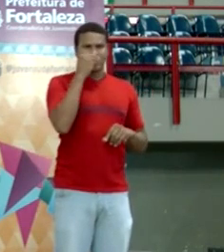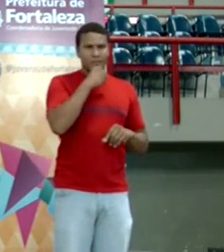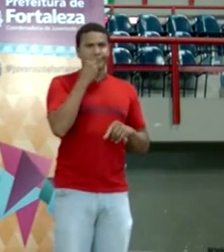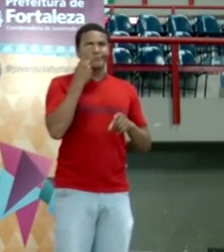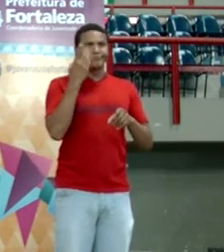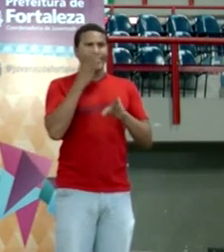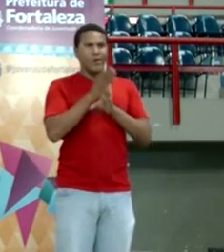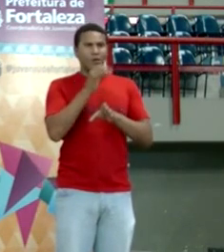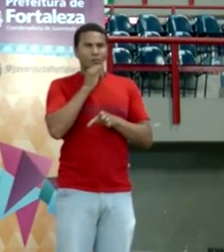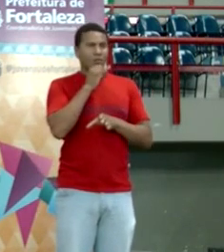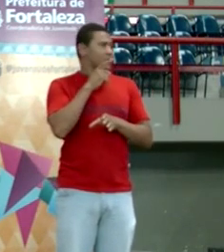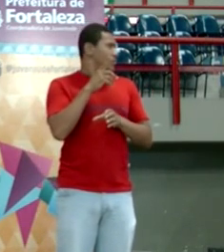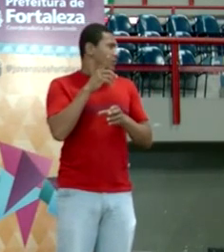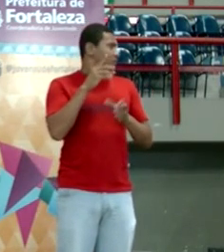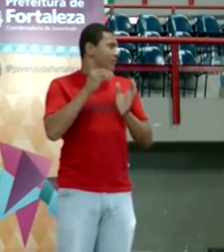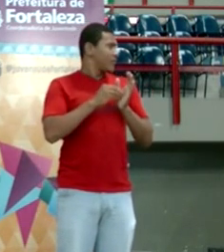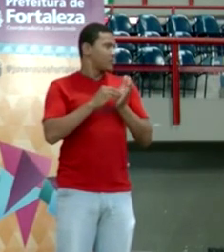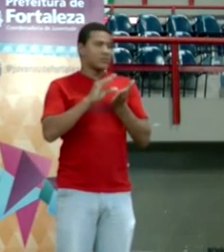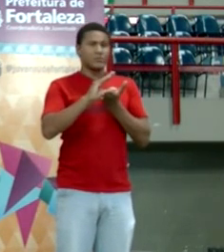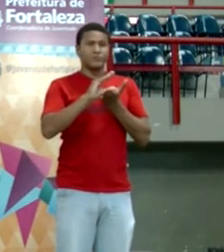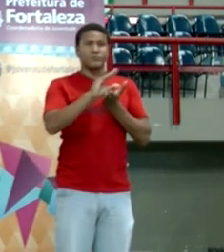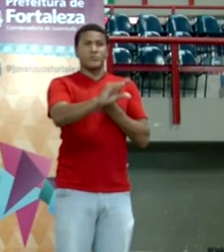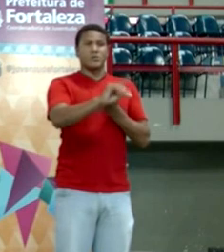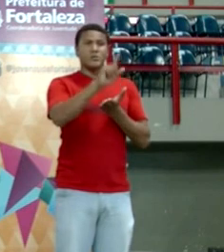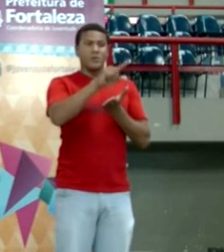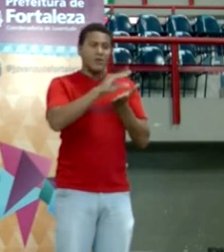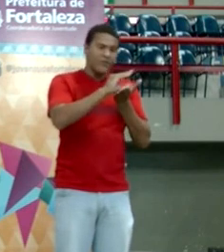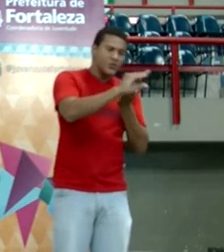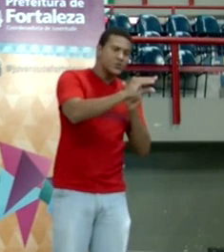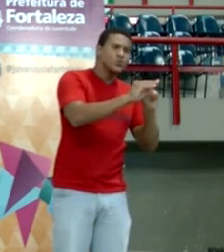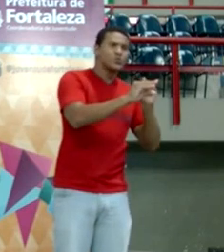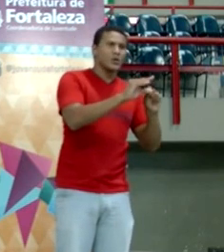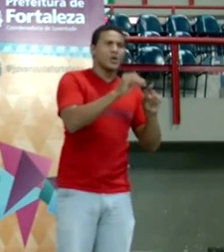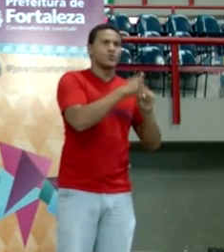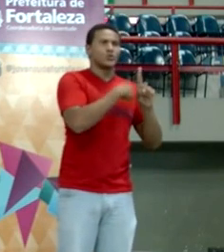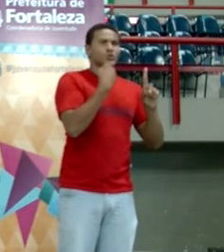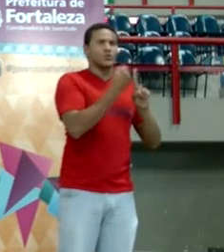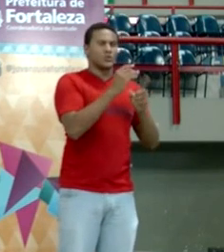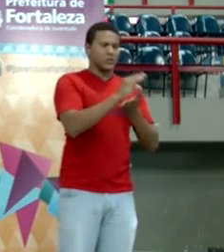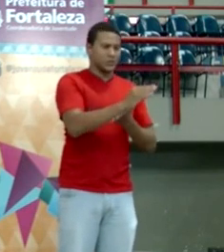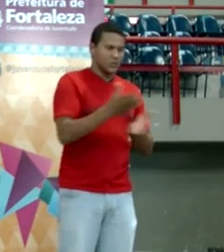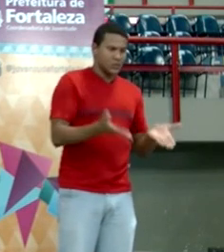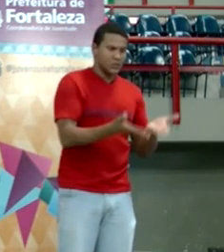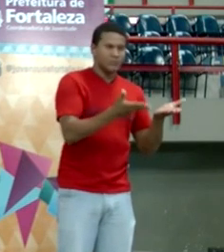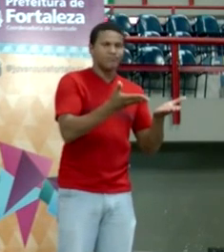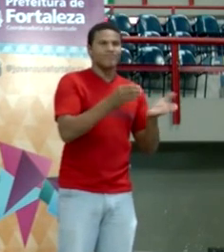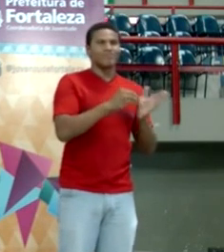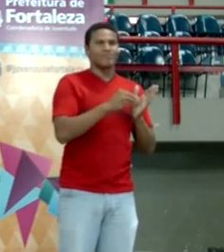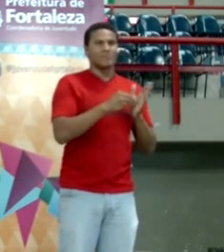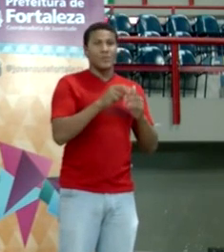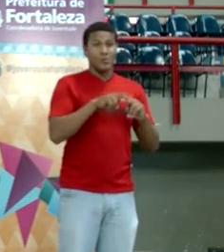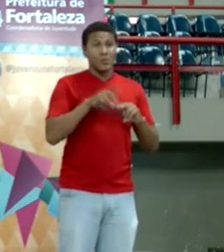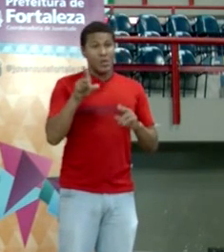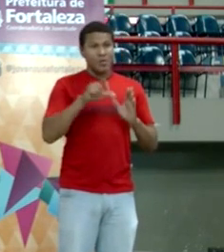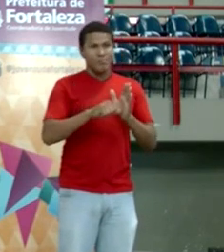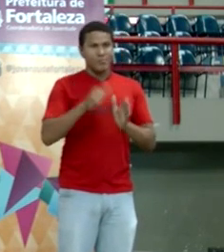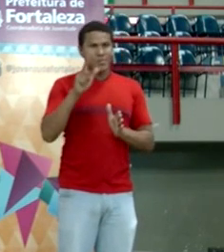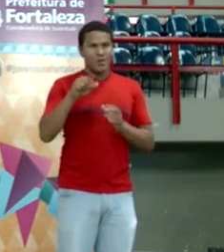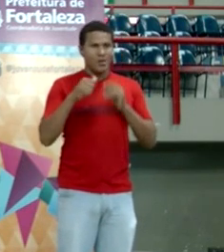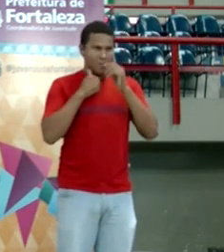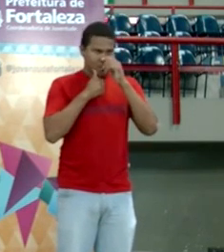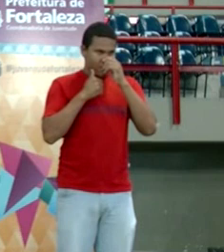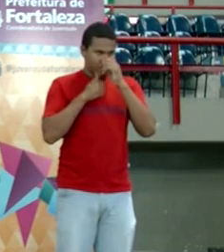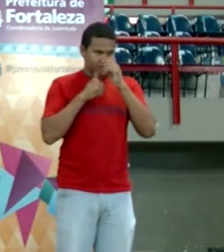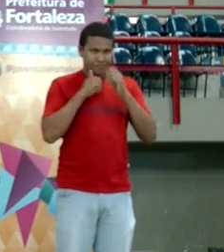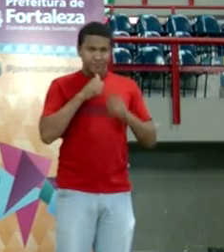Ele não vai investir na área social. Tá certo? Então a Margaret Thatcher, ela é a primeira ministra que